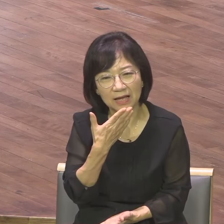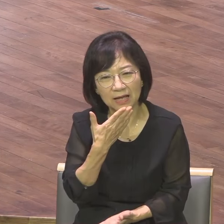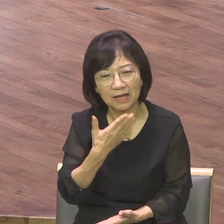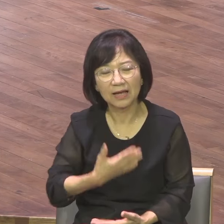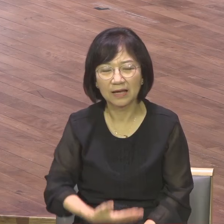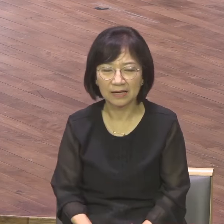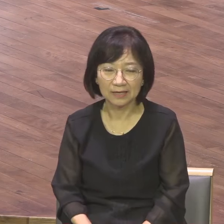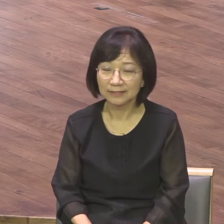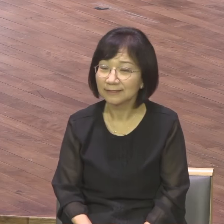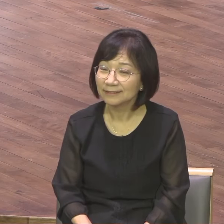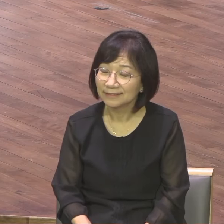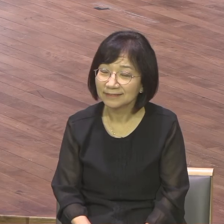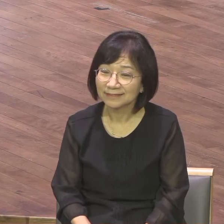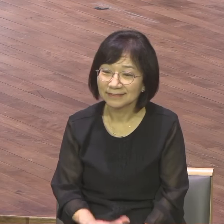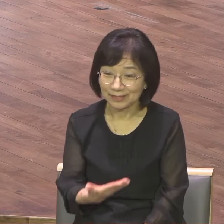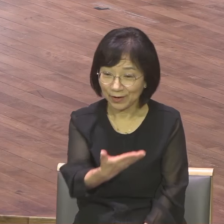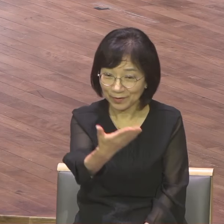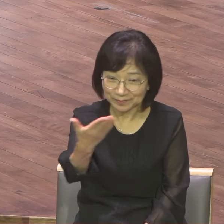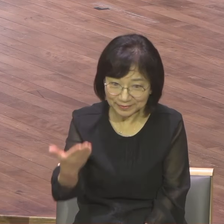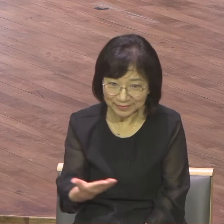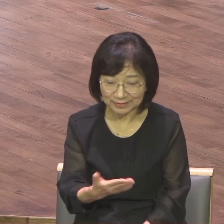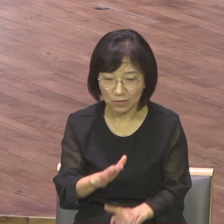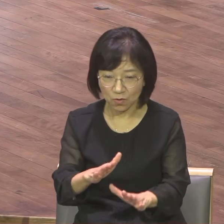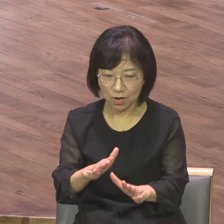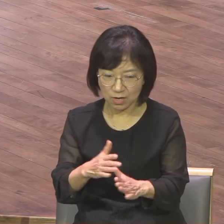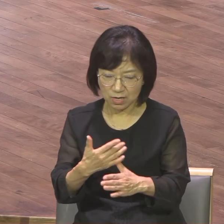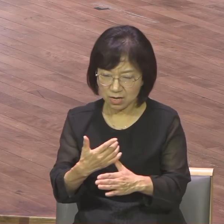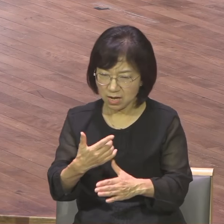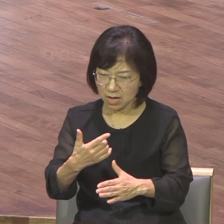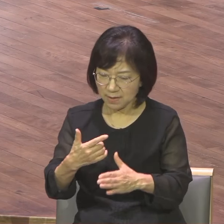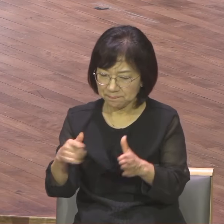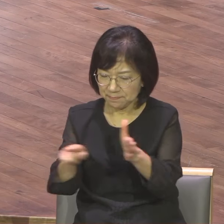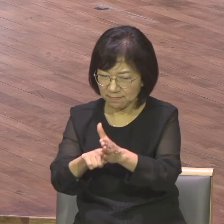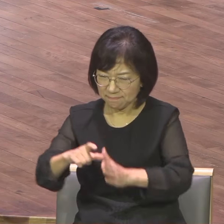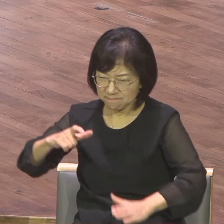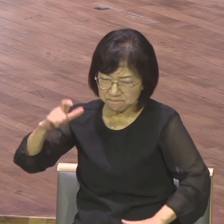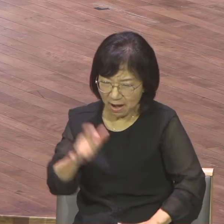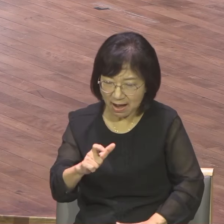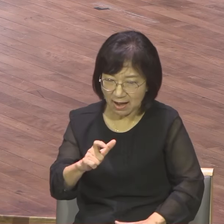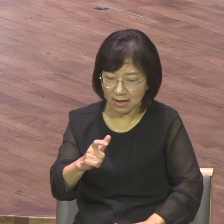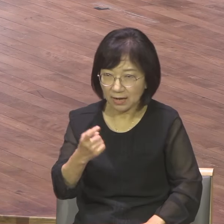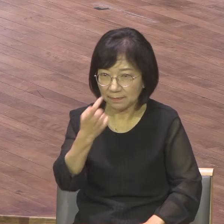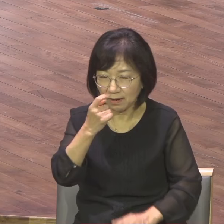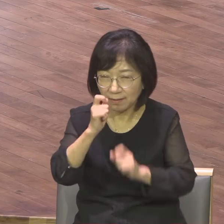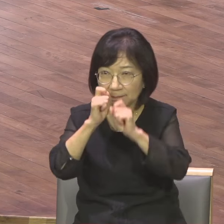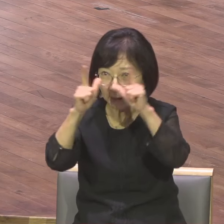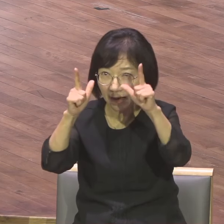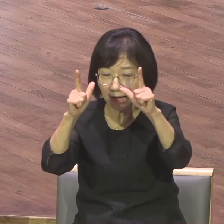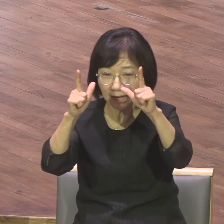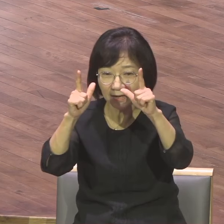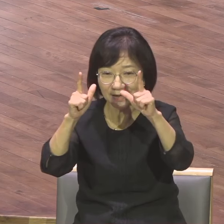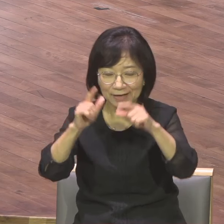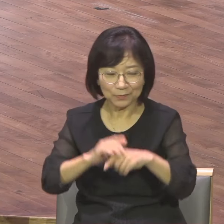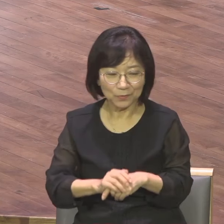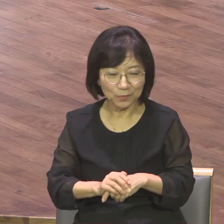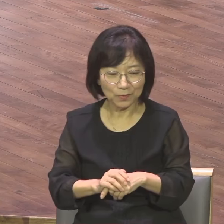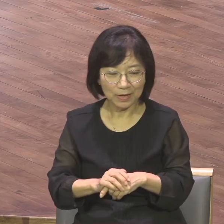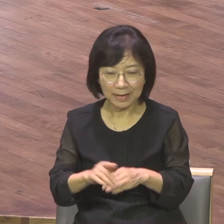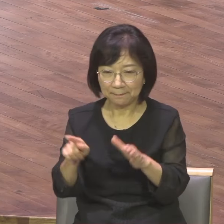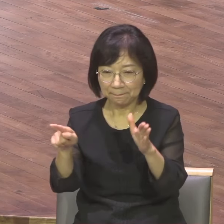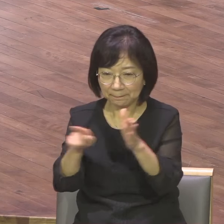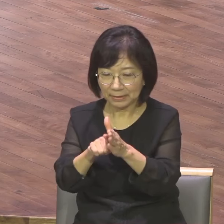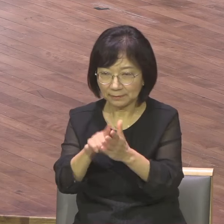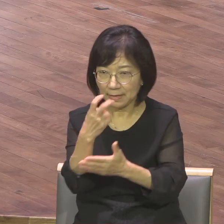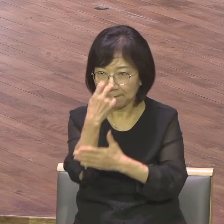영계 전성동을 말씀 통해서 굳건한 믿음이 어떤 것인지 사실적으로 다 버렸고 견고한 믿음의 절대 망대를